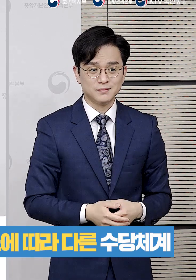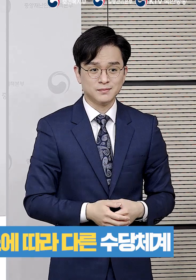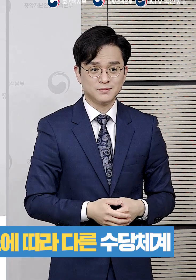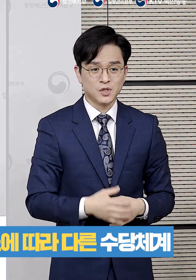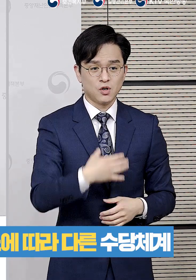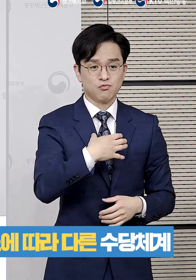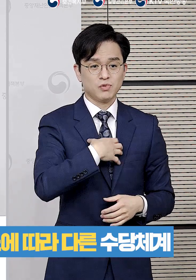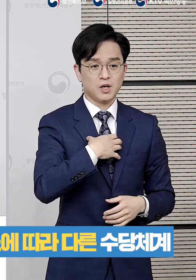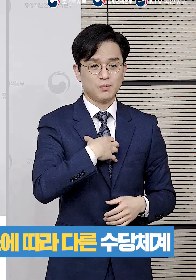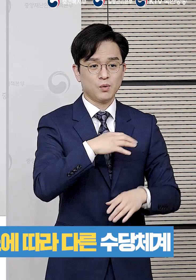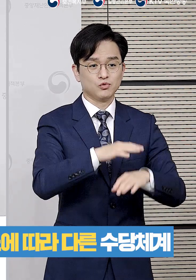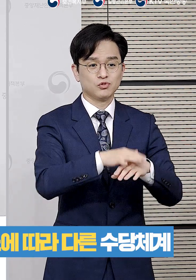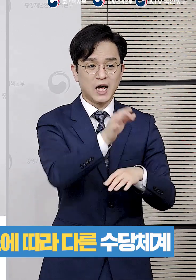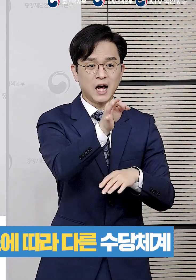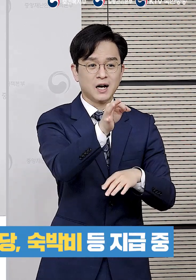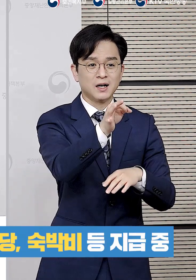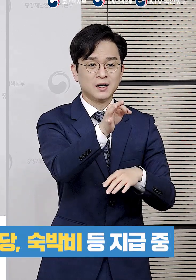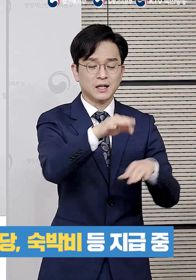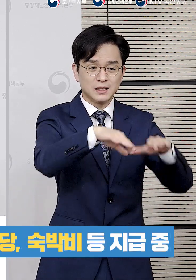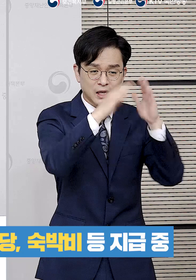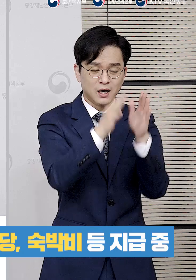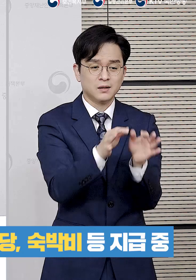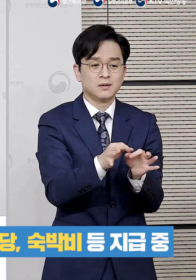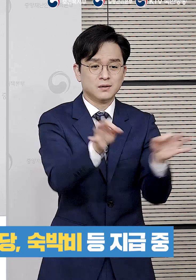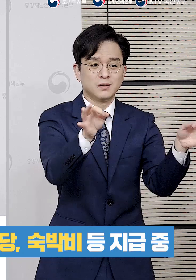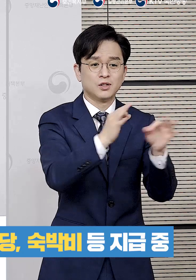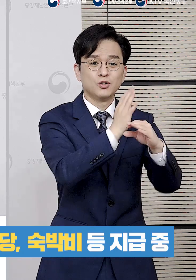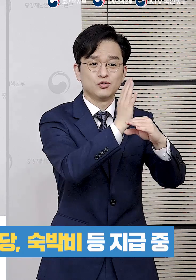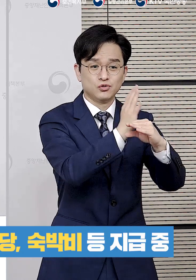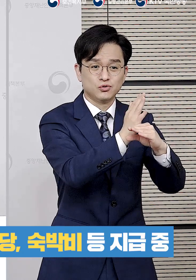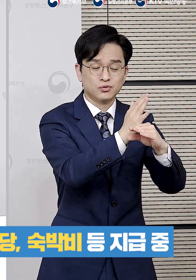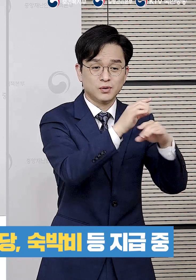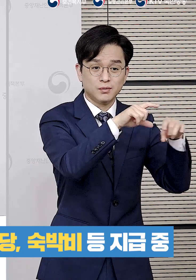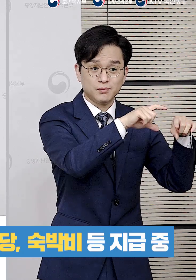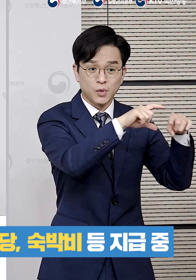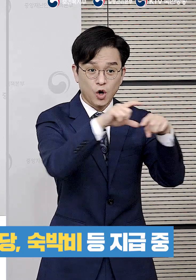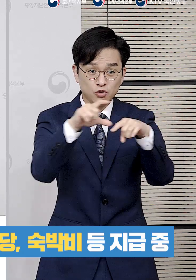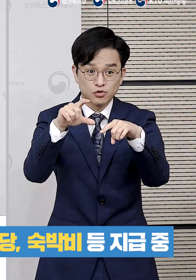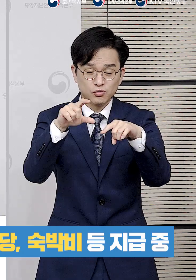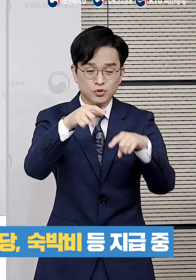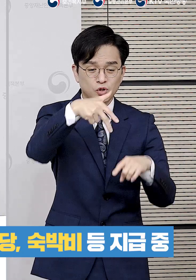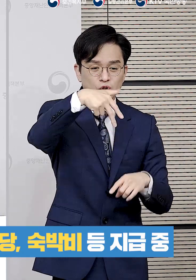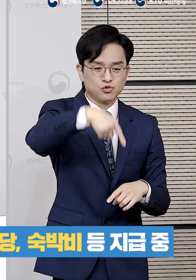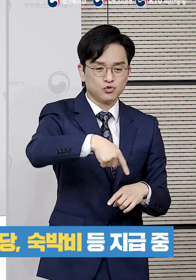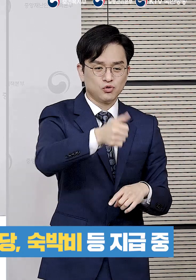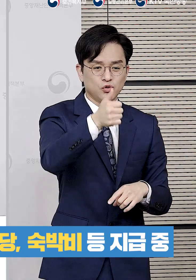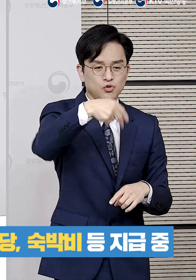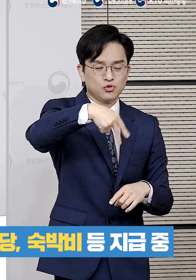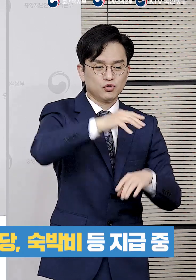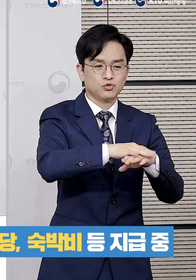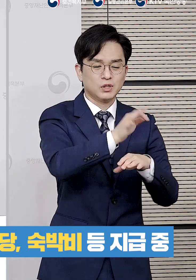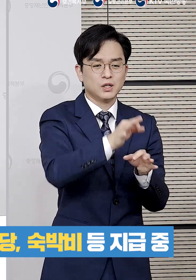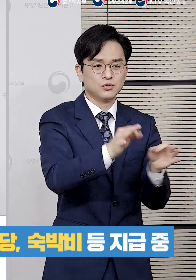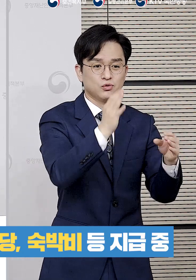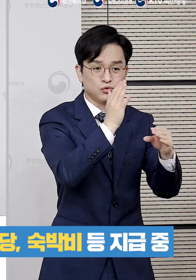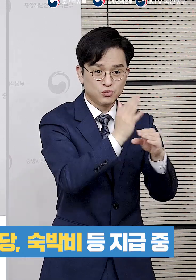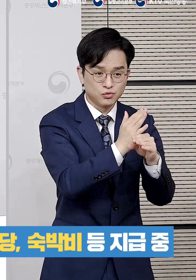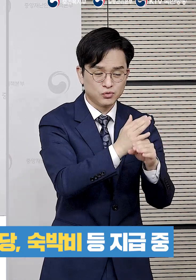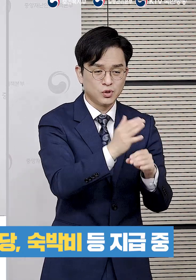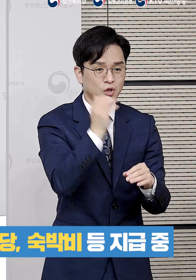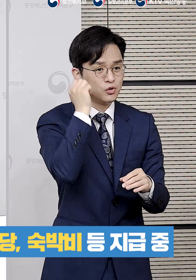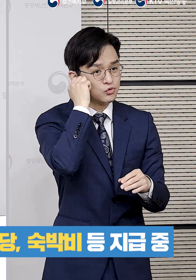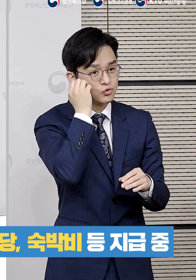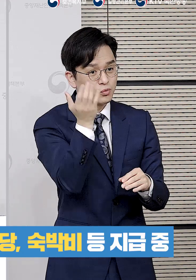모든 민간장 의료 인력의 경우에 이 위험 수당은 다 지급이 되고 있습니다. 그리고 직종별 평균 임금 등 기준으로 주유